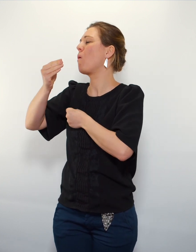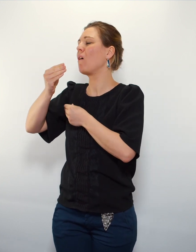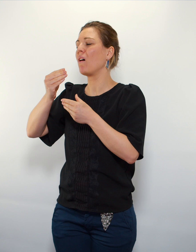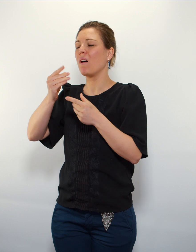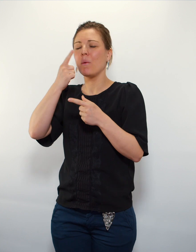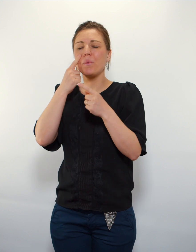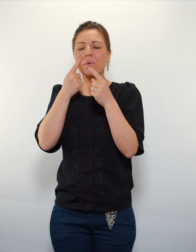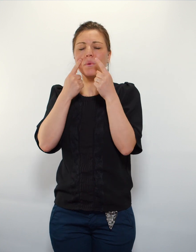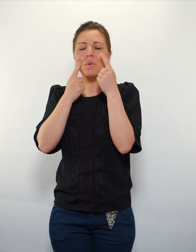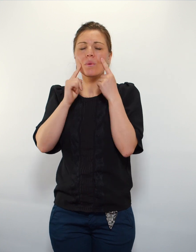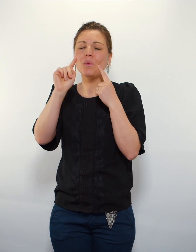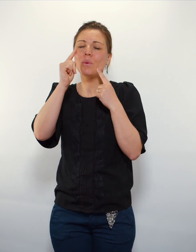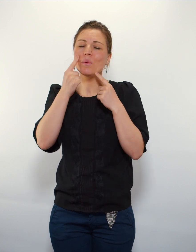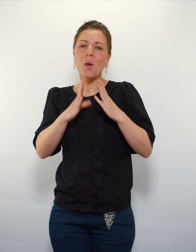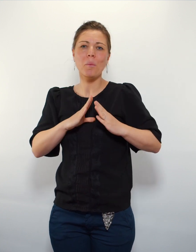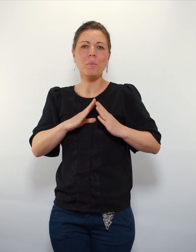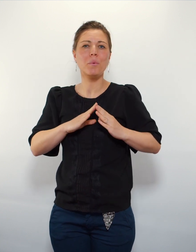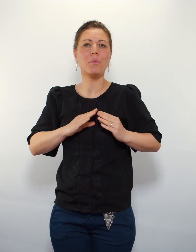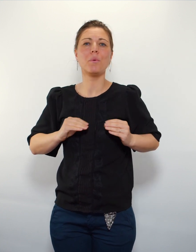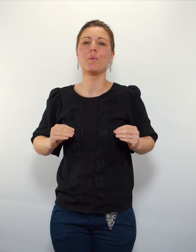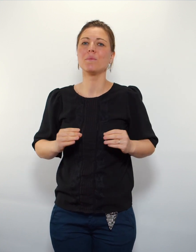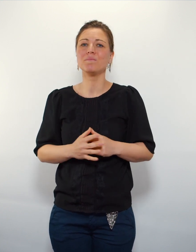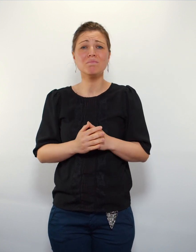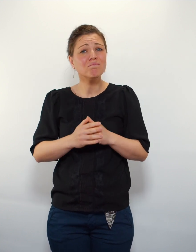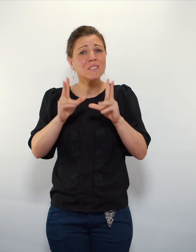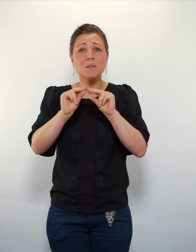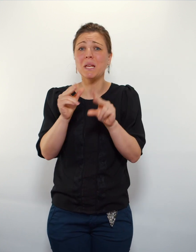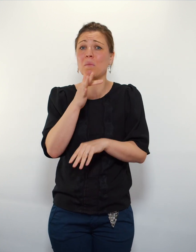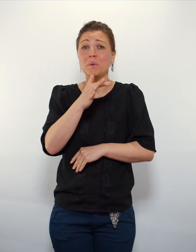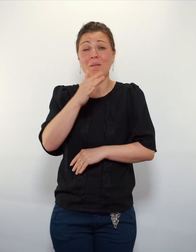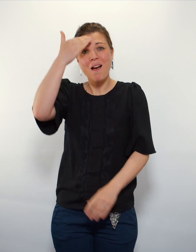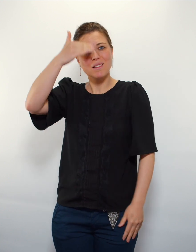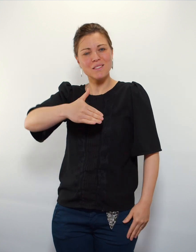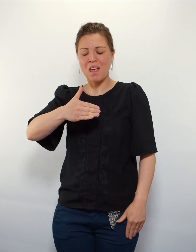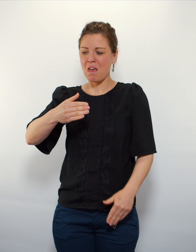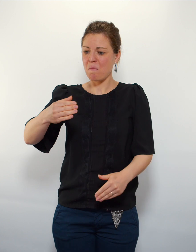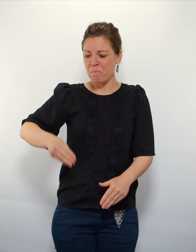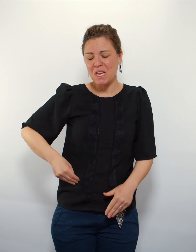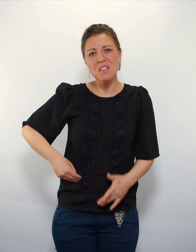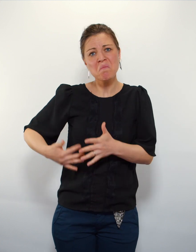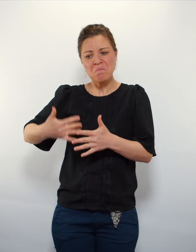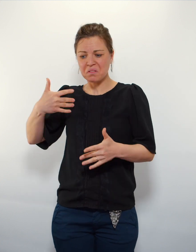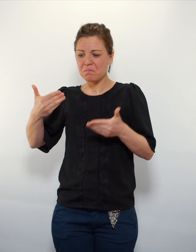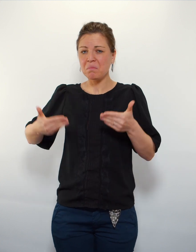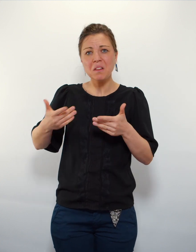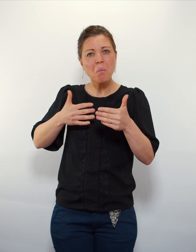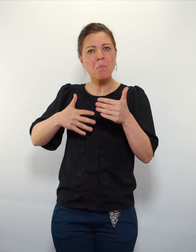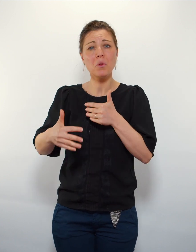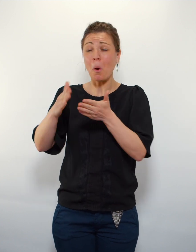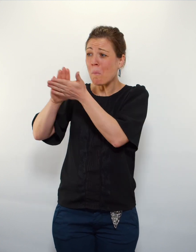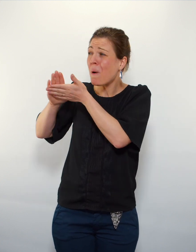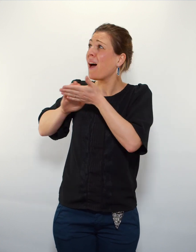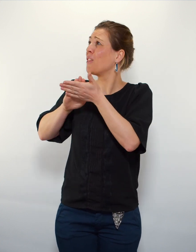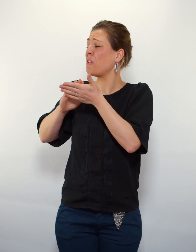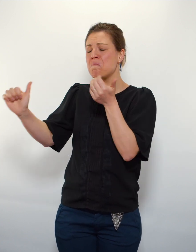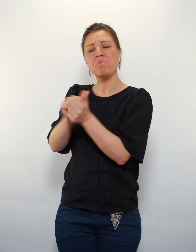que les larmes coulaient le long de mon visage. Je savais que j'étais alors pardonné de mes péchés, passés, présents et futurs, tant que je